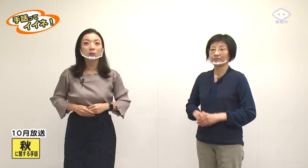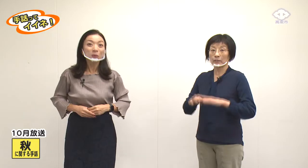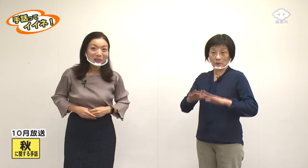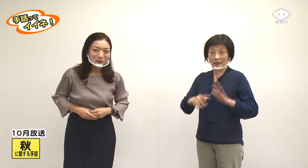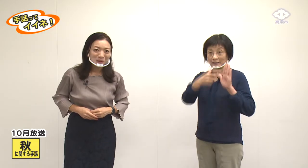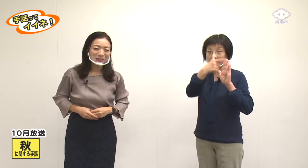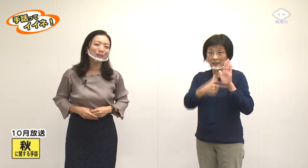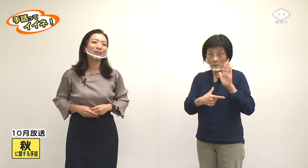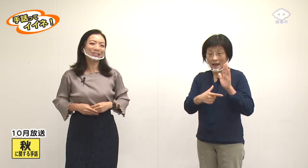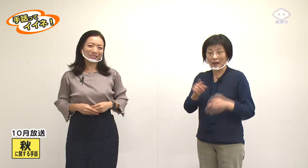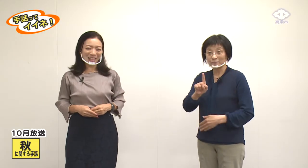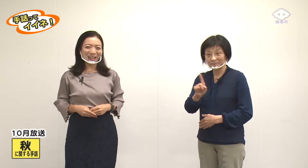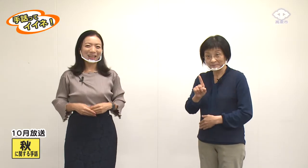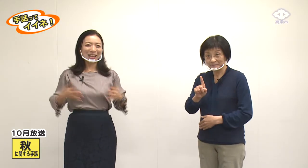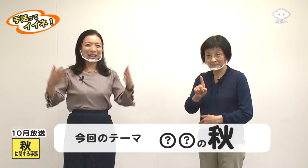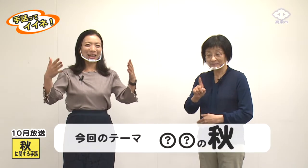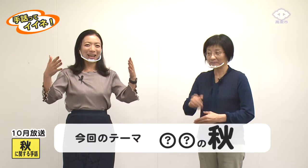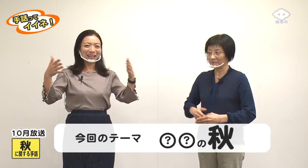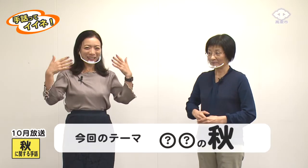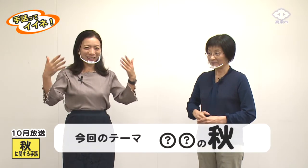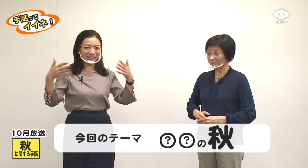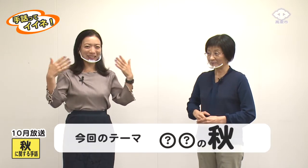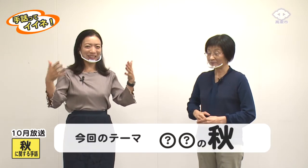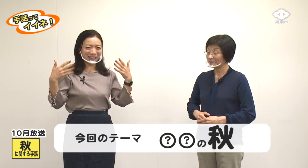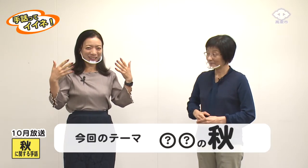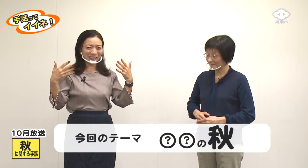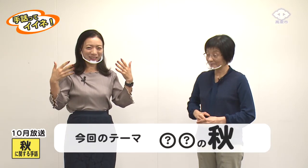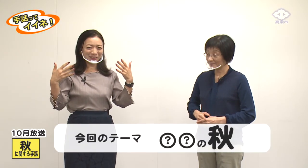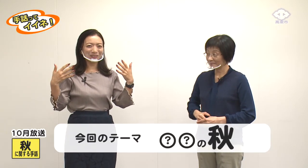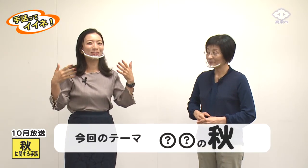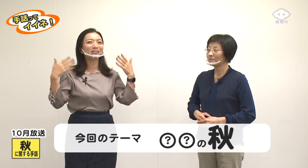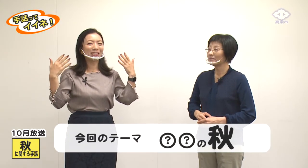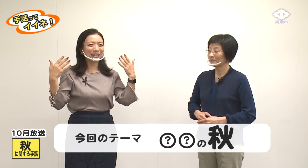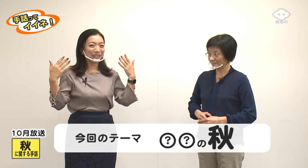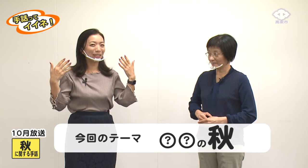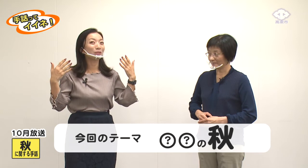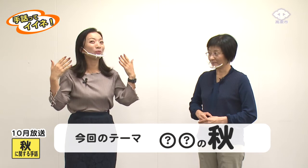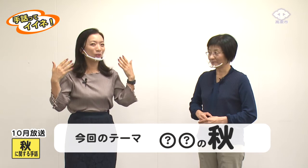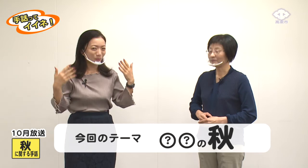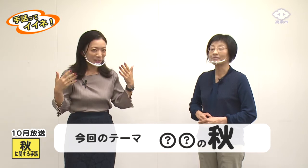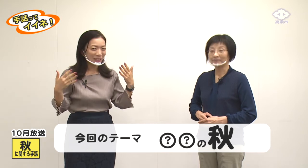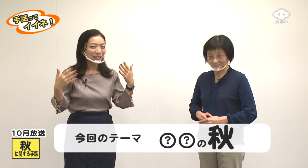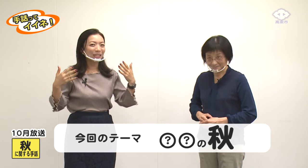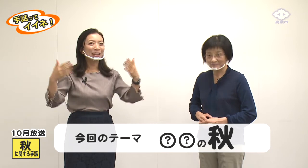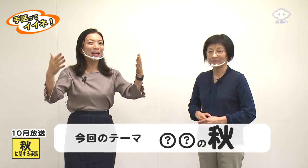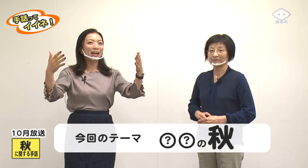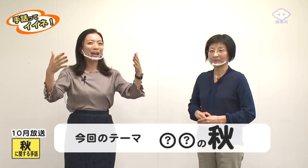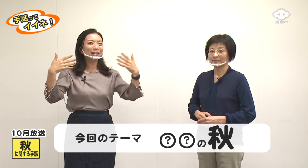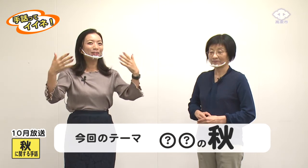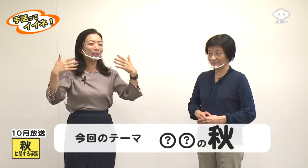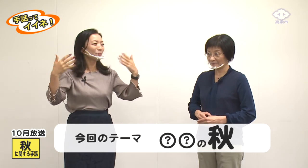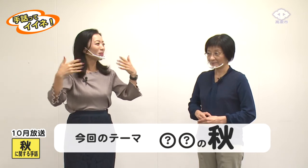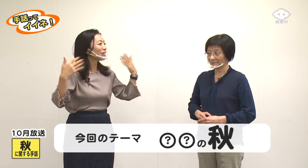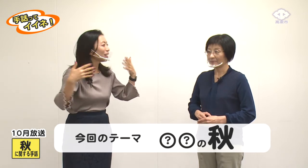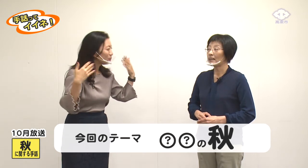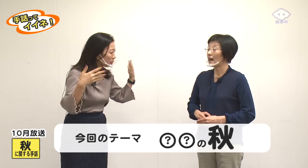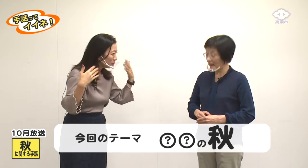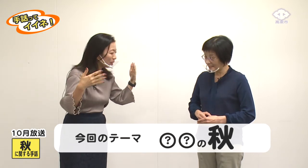今回のテーマですが、秋ということでやっていきたいと思います。ただ秋はね、もう何回もこの番組